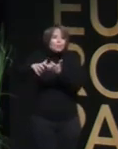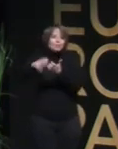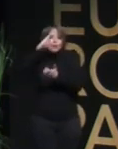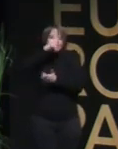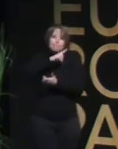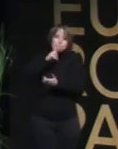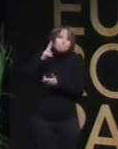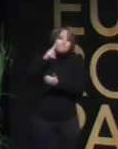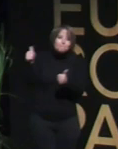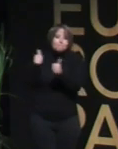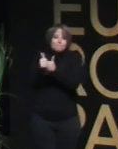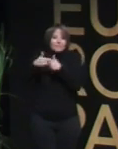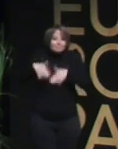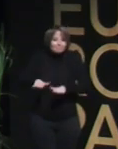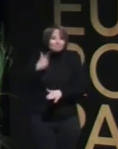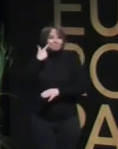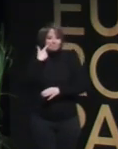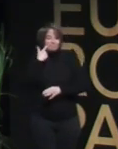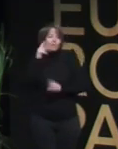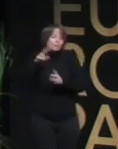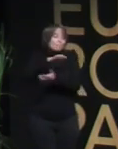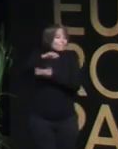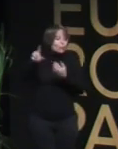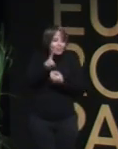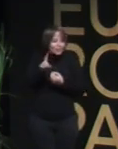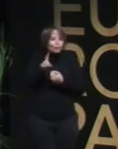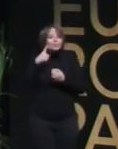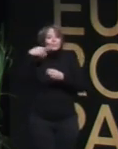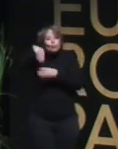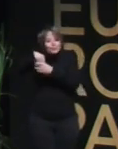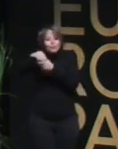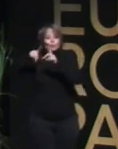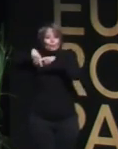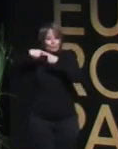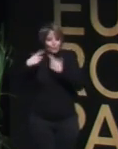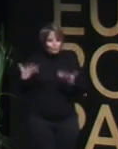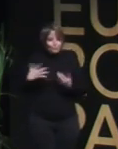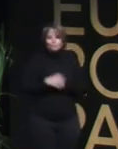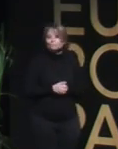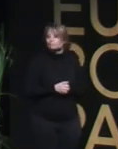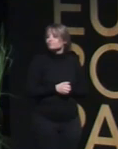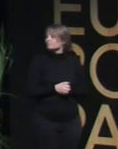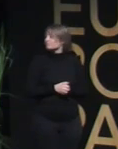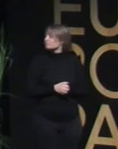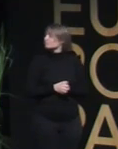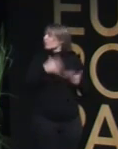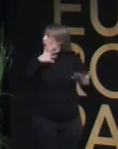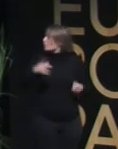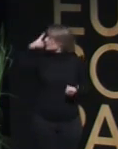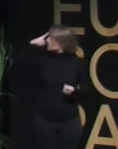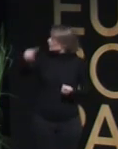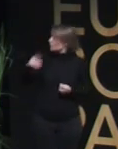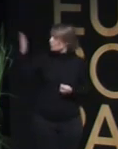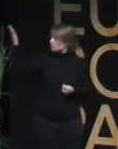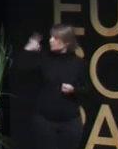curioso, ¿vale? Curioso no la violencia, sino el tipo de familia en el que se desarrolla, ¿vale? Algo que sabemos, que